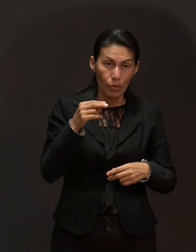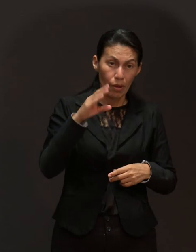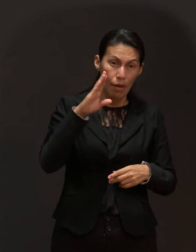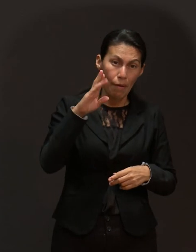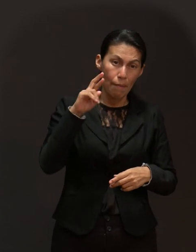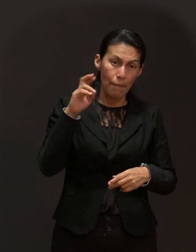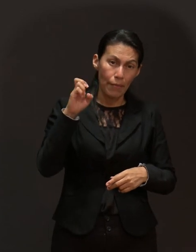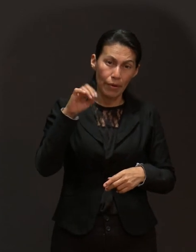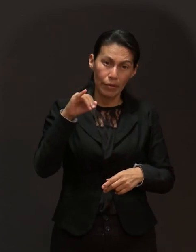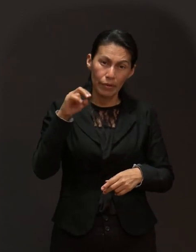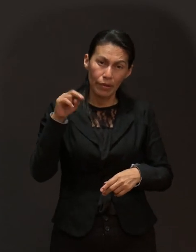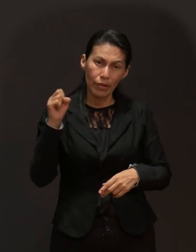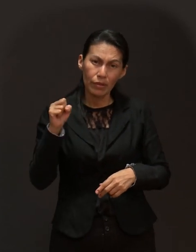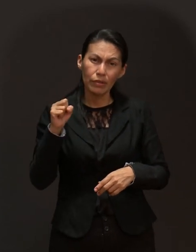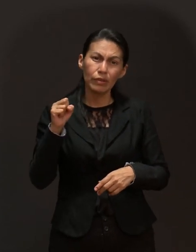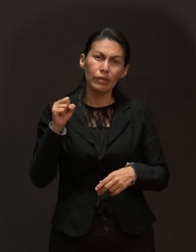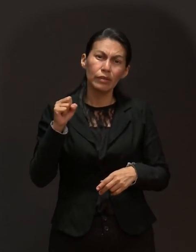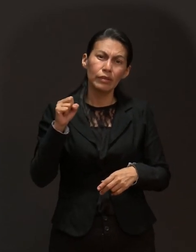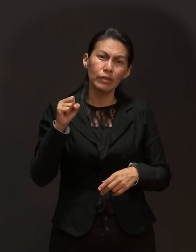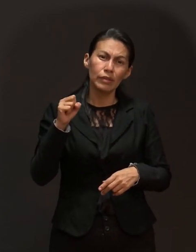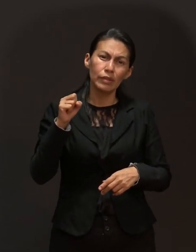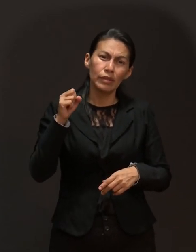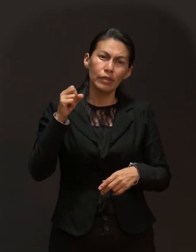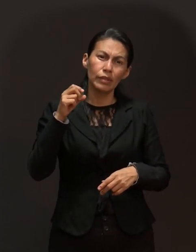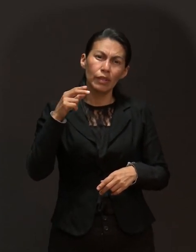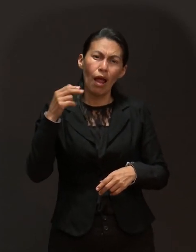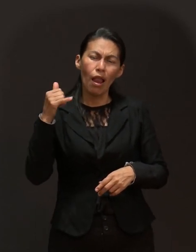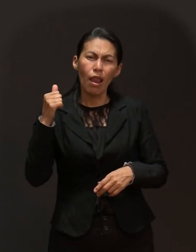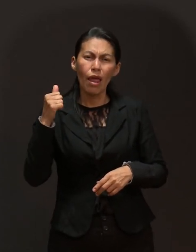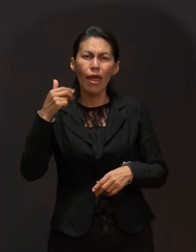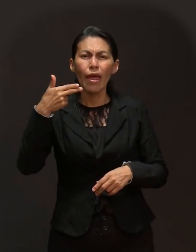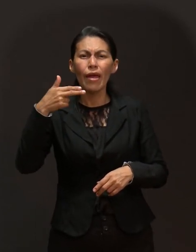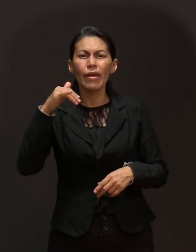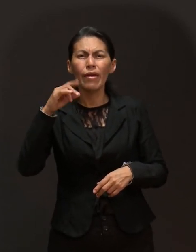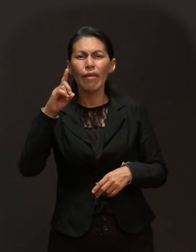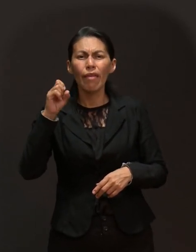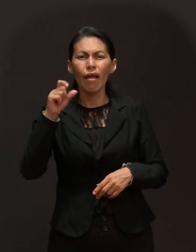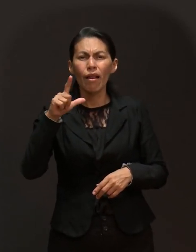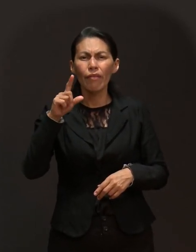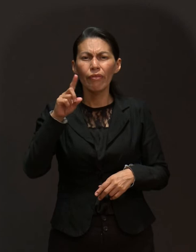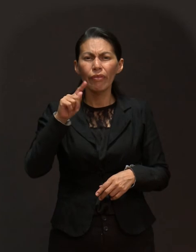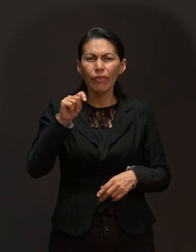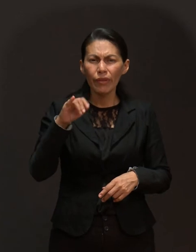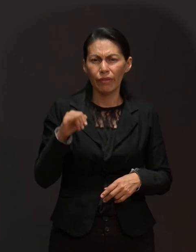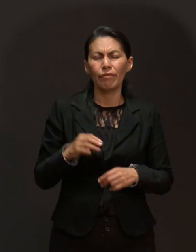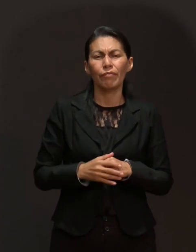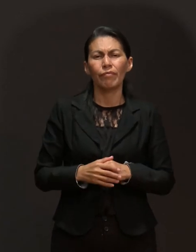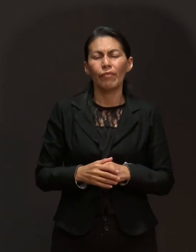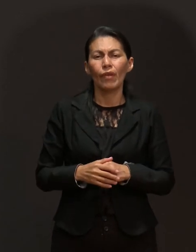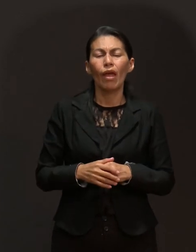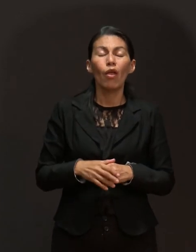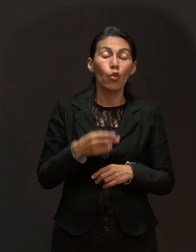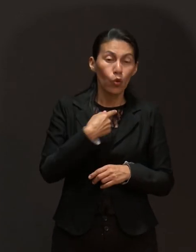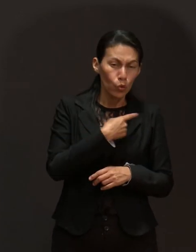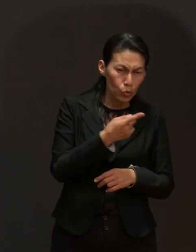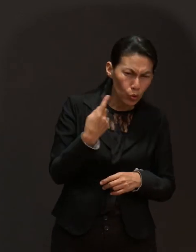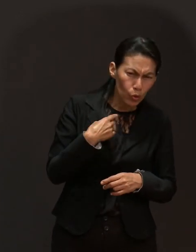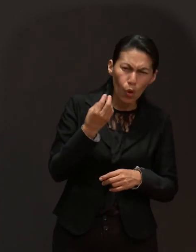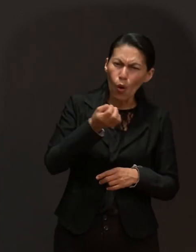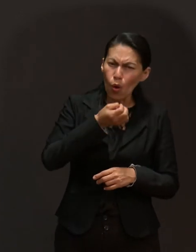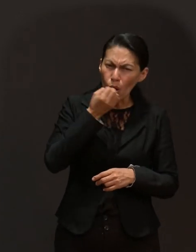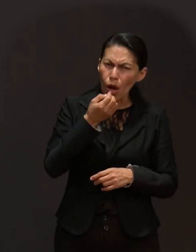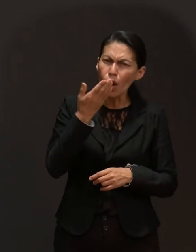son Breitner Eli Y Dan Gidalti Escudero Priego Vamos a estar orando por tus